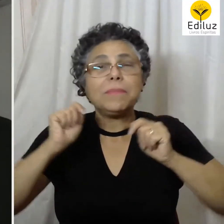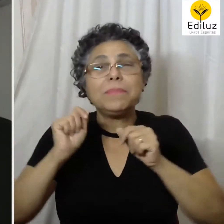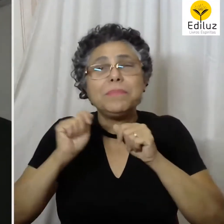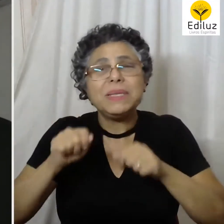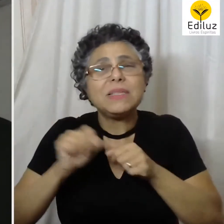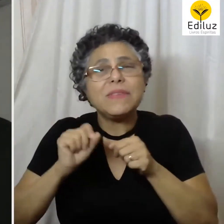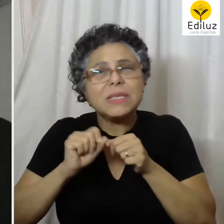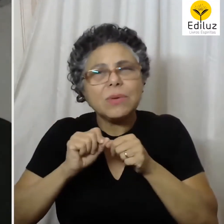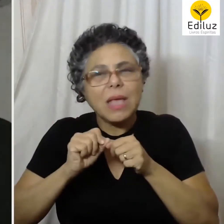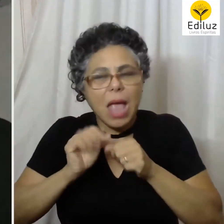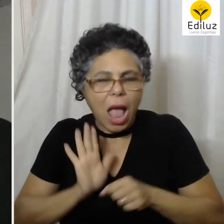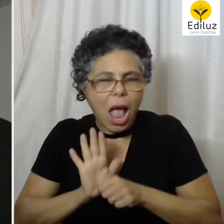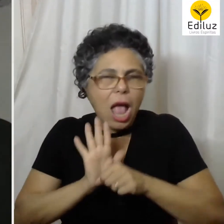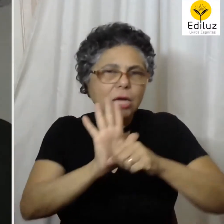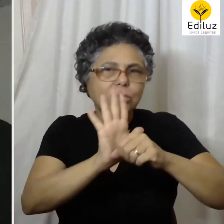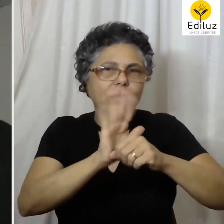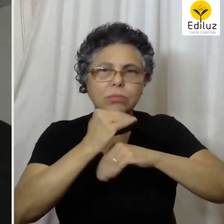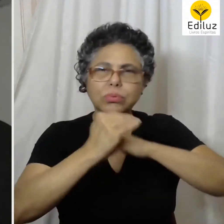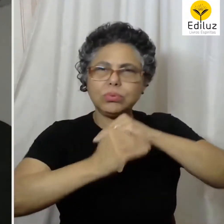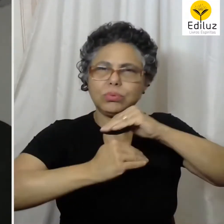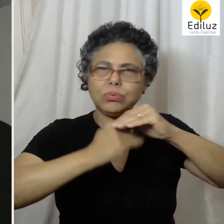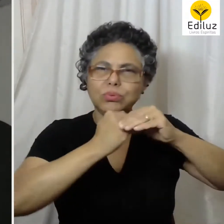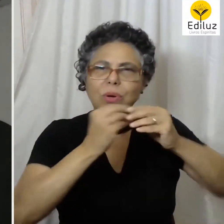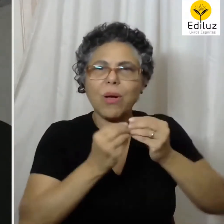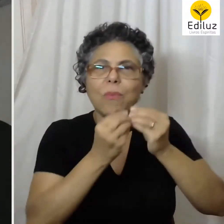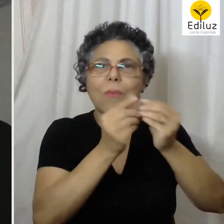adulto autônomo.